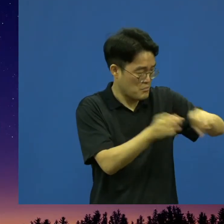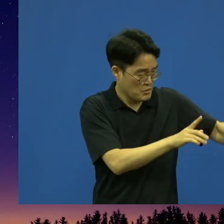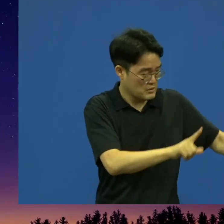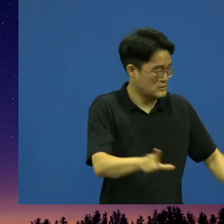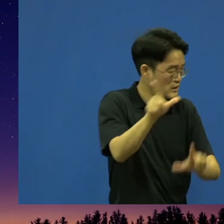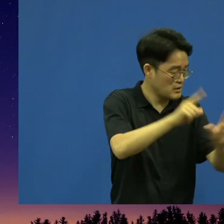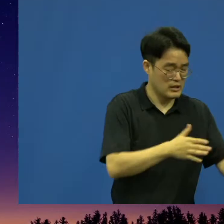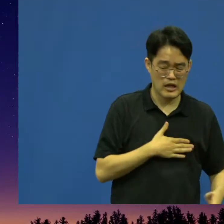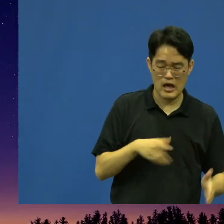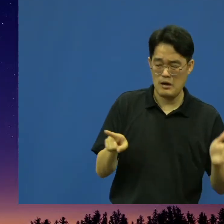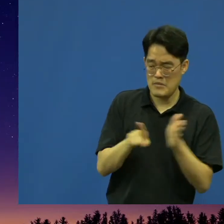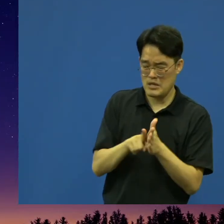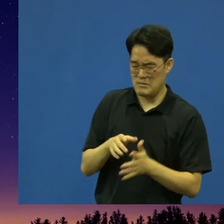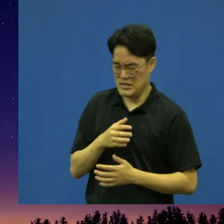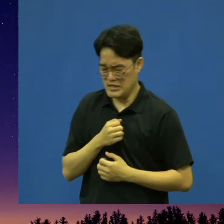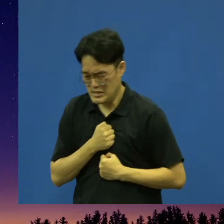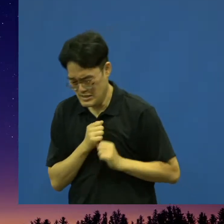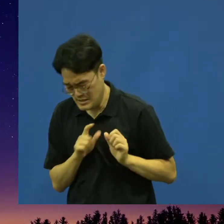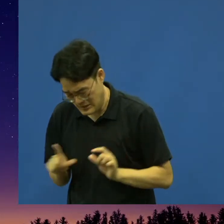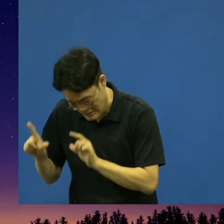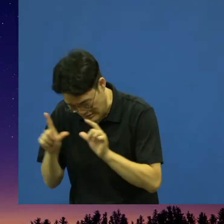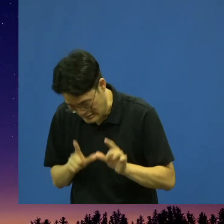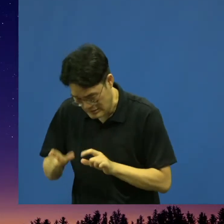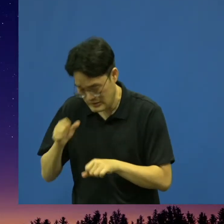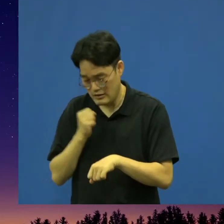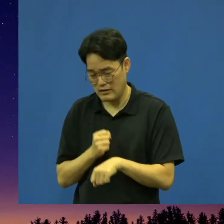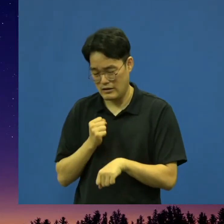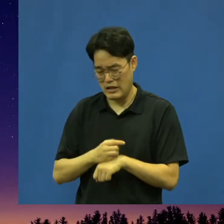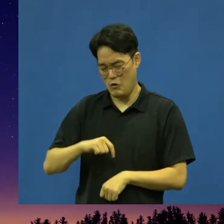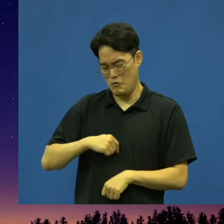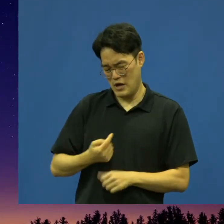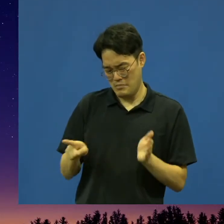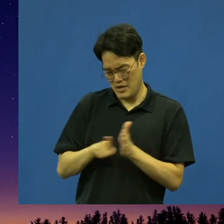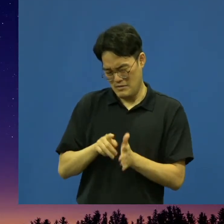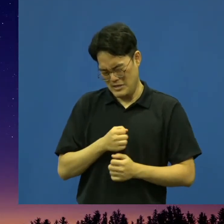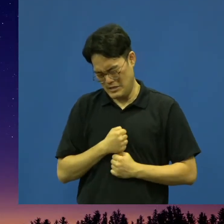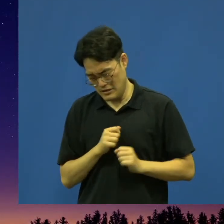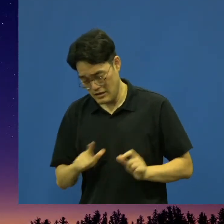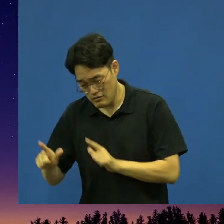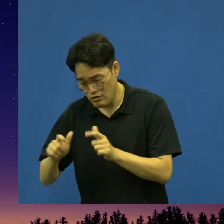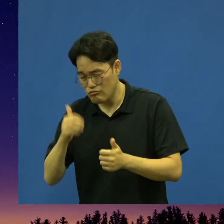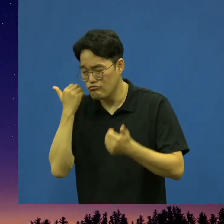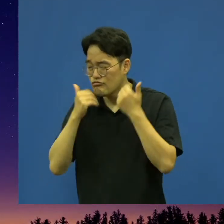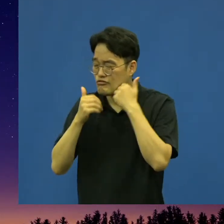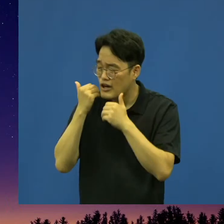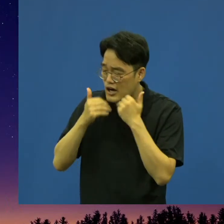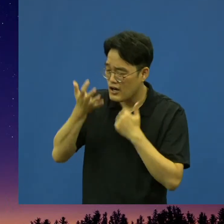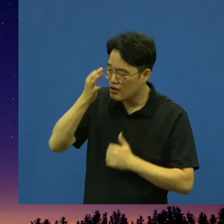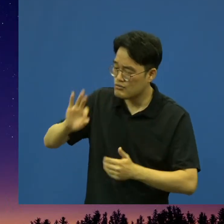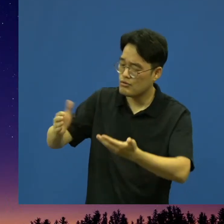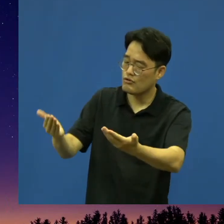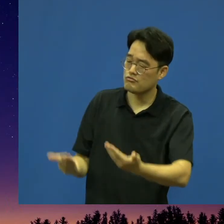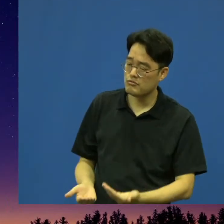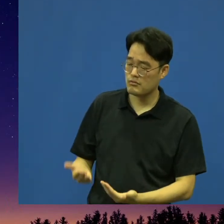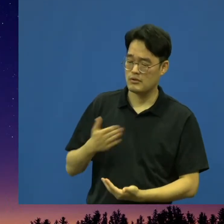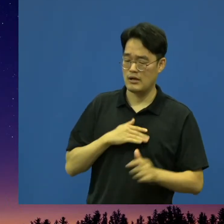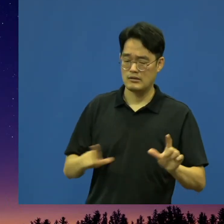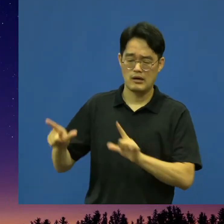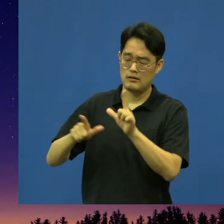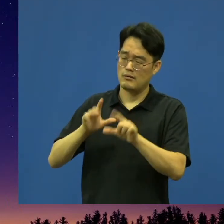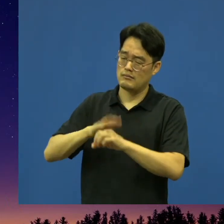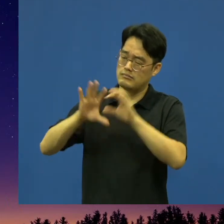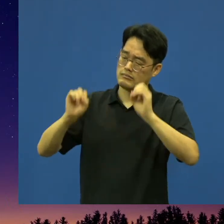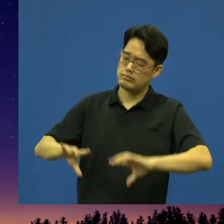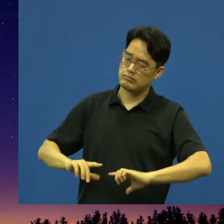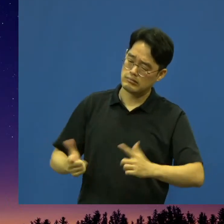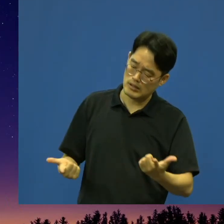살 길을 찾아가는데 내 하나 믿음으로 산다는 게 도대체 누가 알아주며 무슨 의미가 있을까?